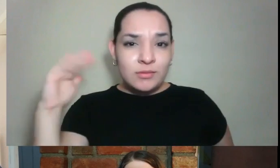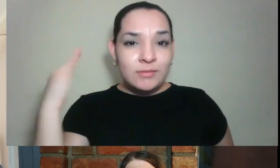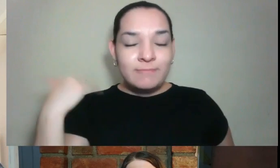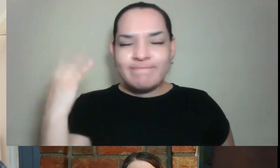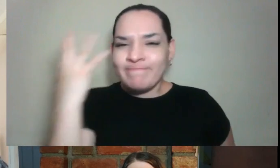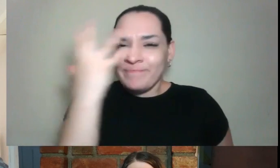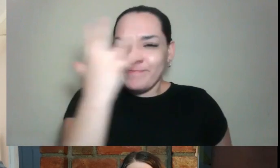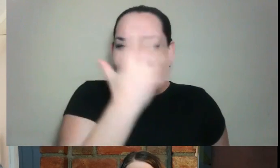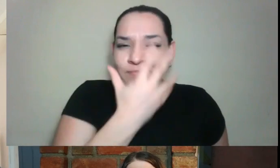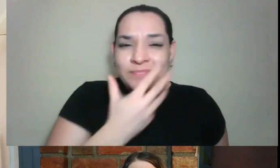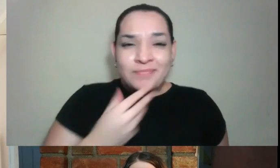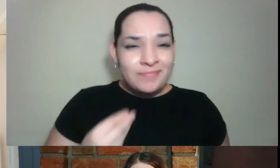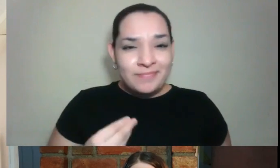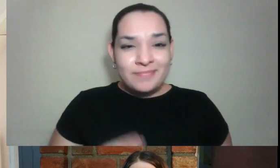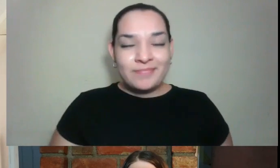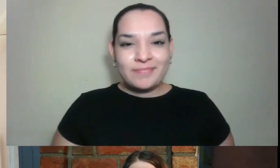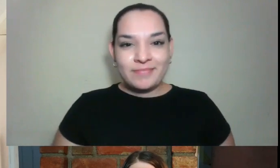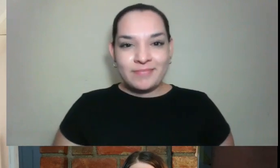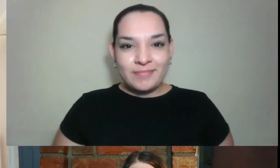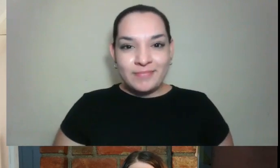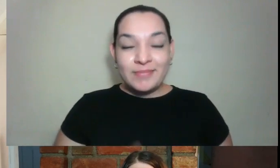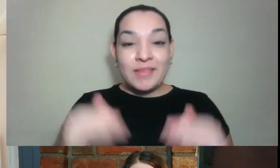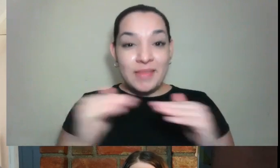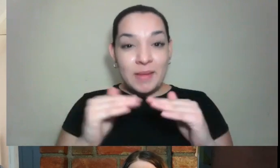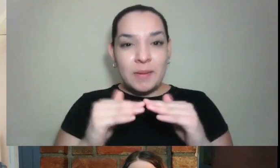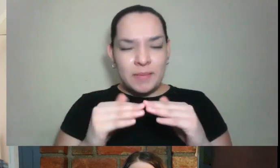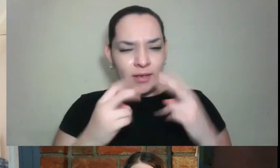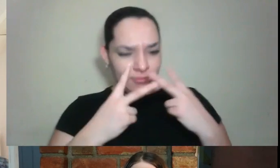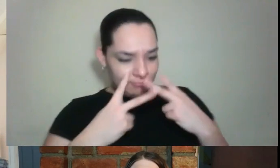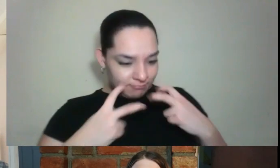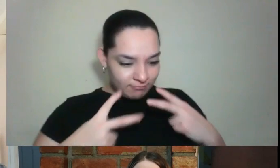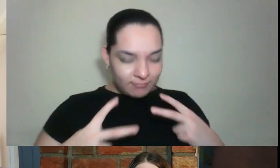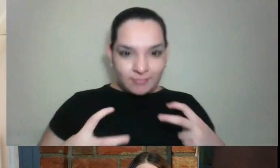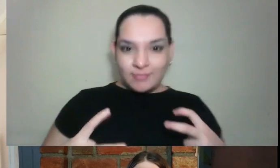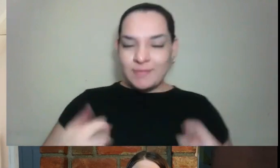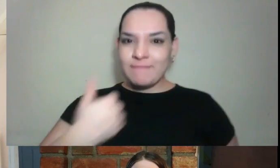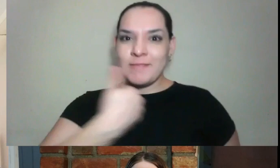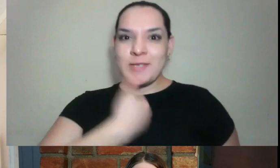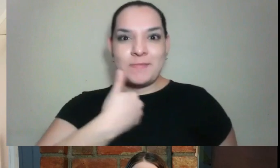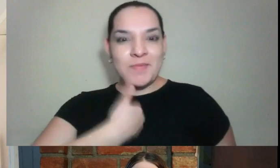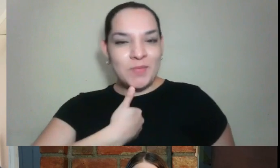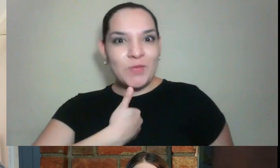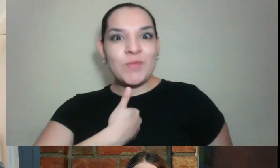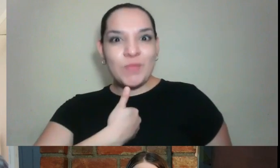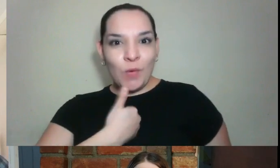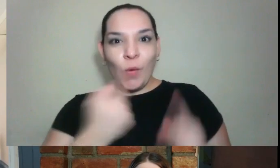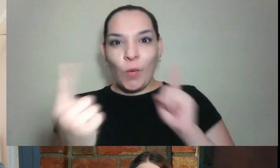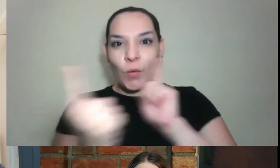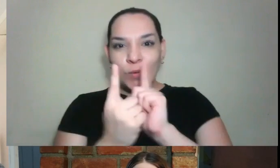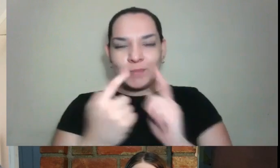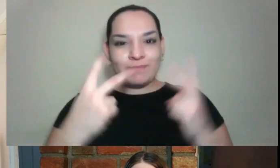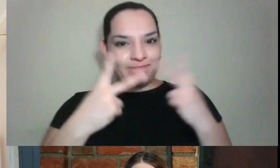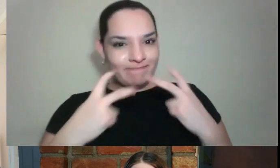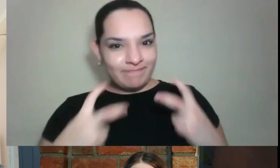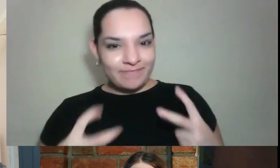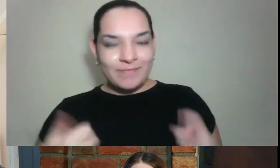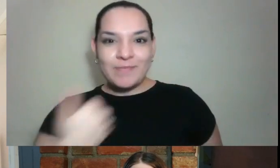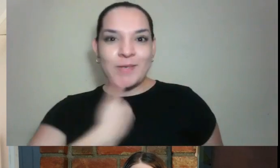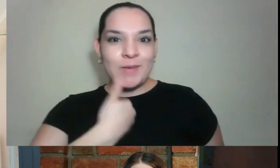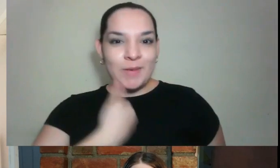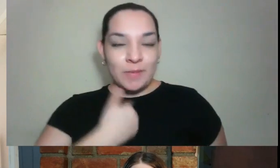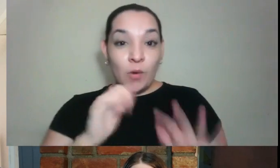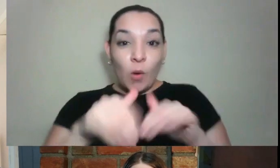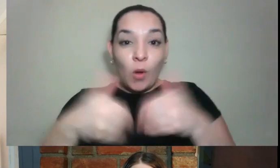brindado un montón de experiencias maravillosas. Y también me ha hecho descubrirme y redescubrirme a mí